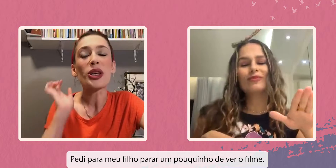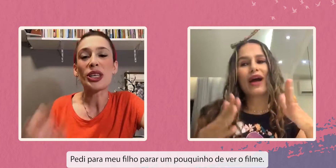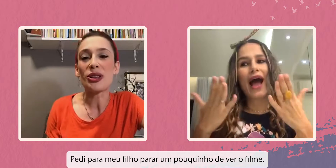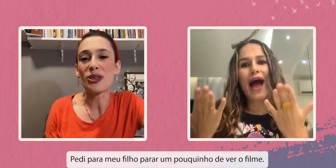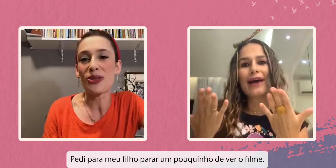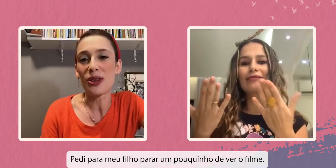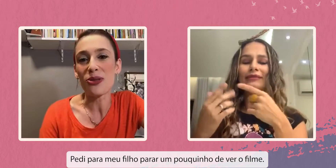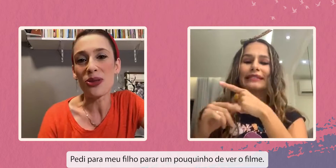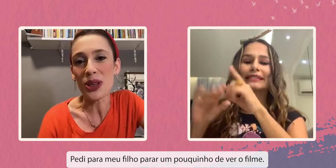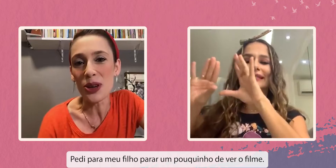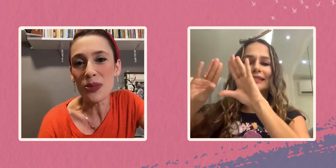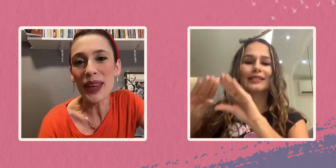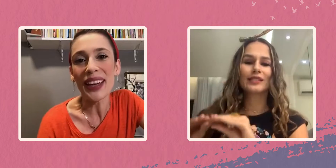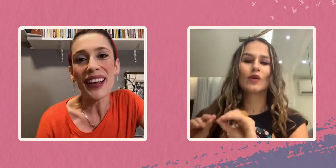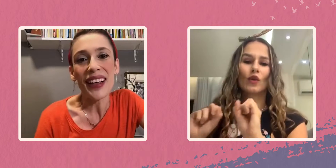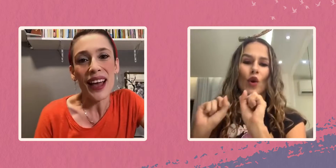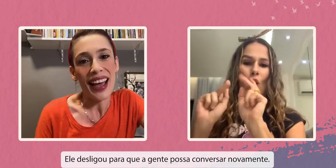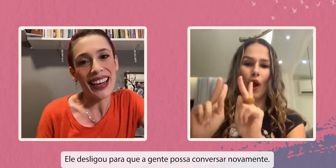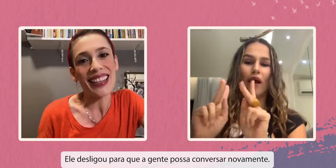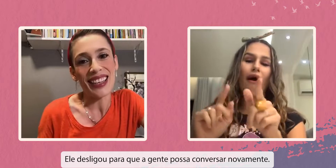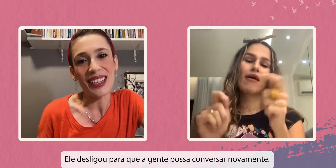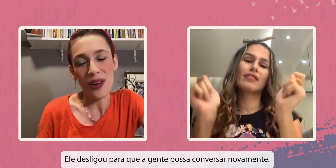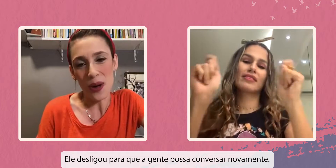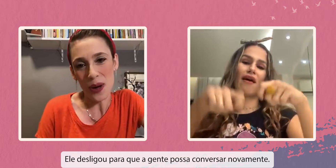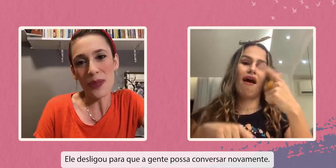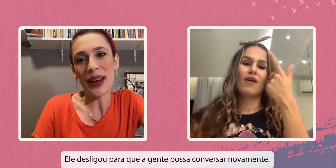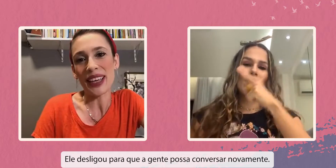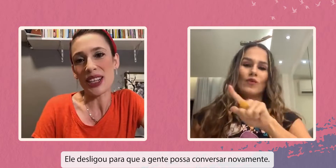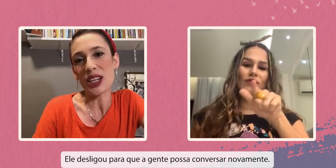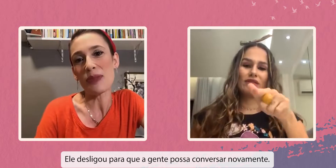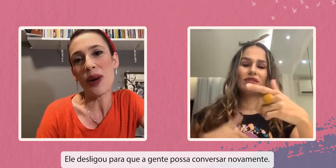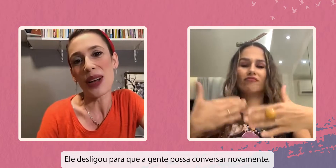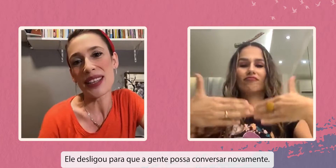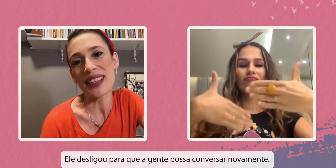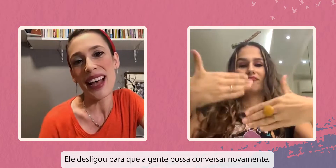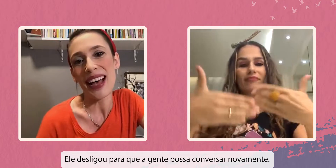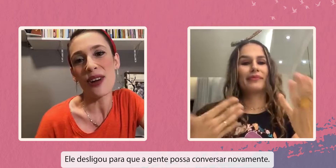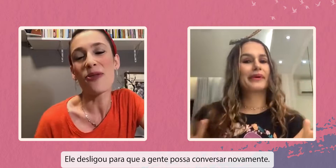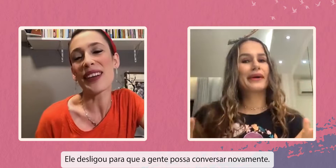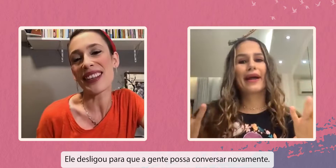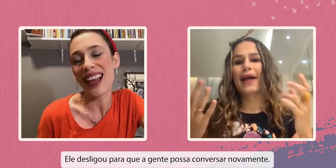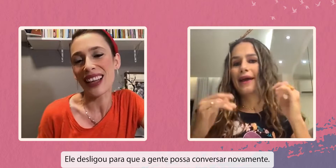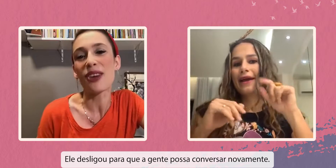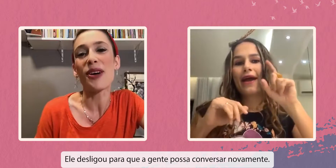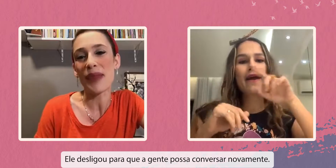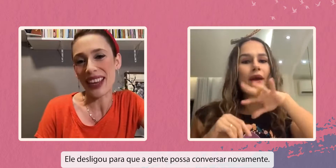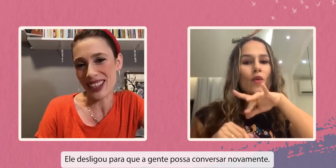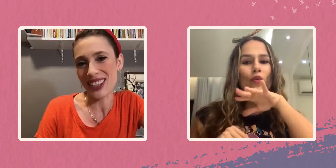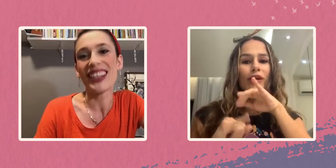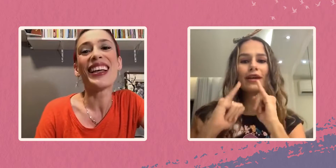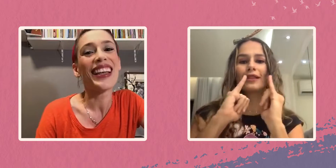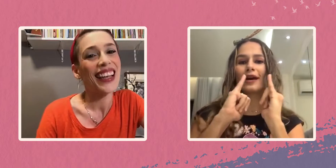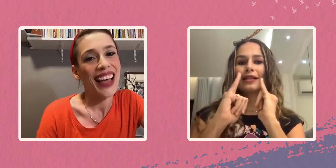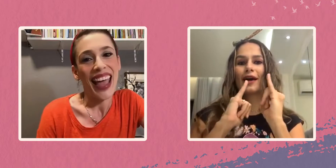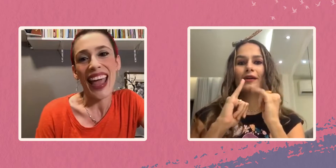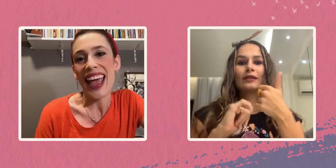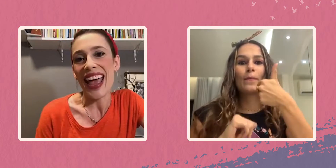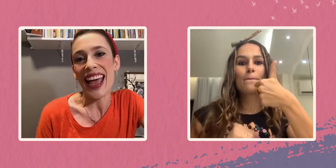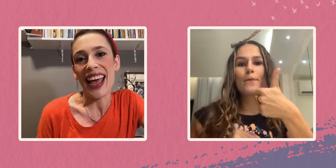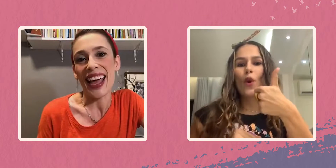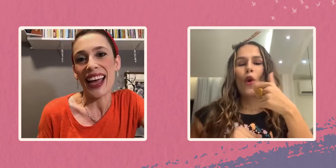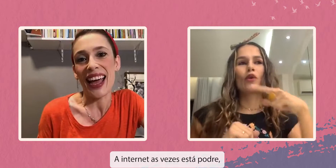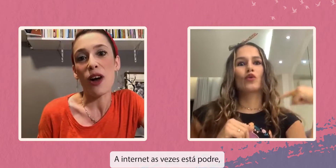parar um pouquinho de ver o filme. Ele desligou para que a gente possa conversar novamente.